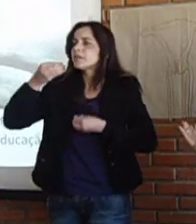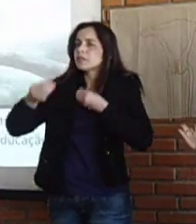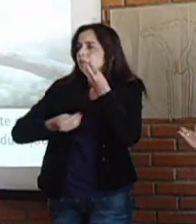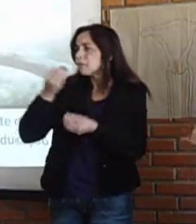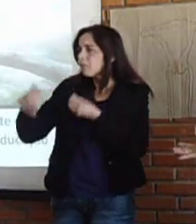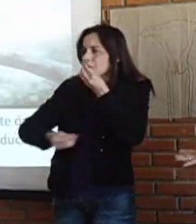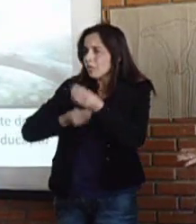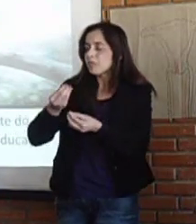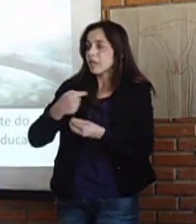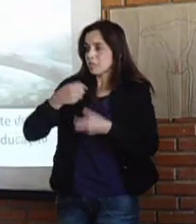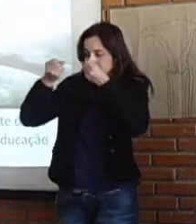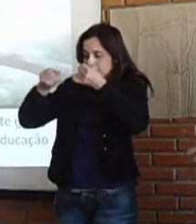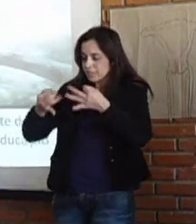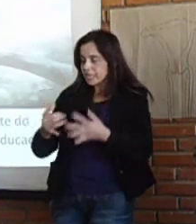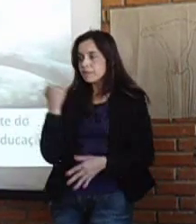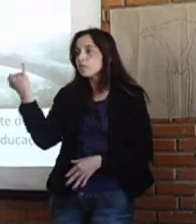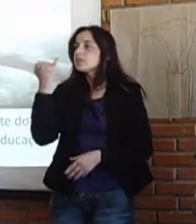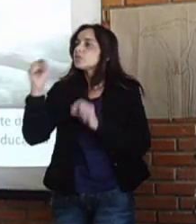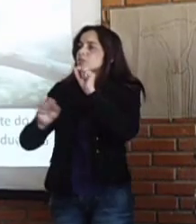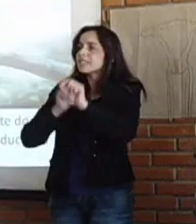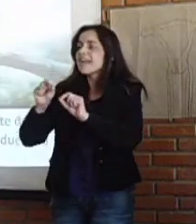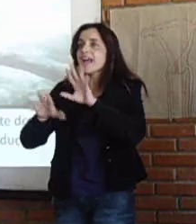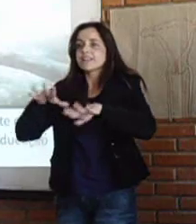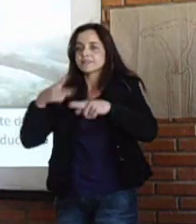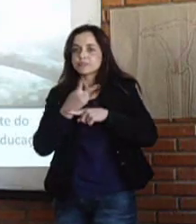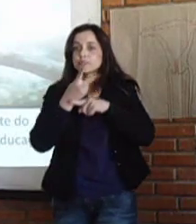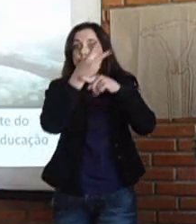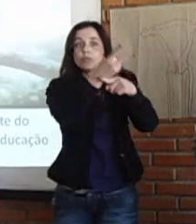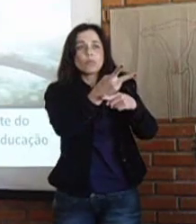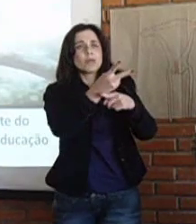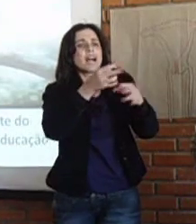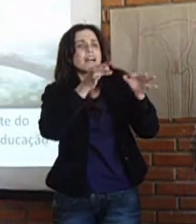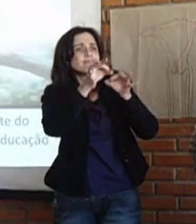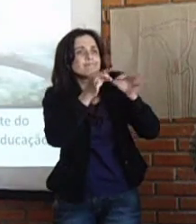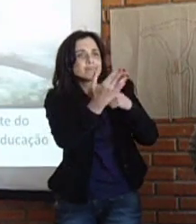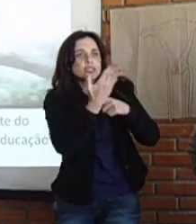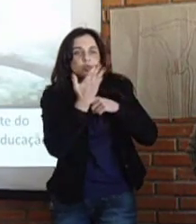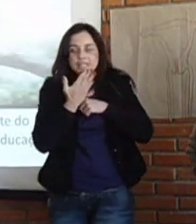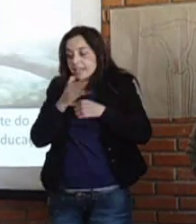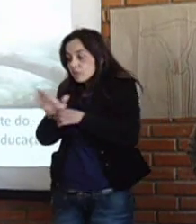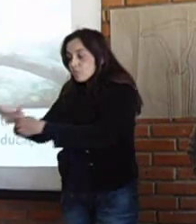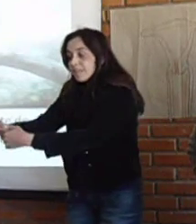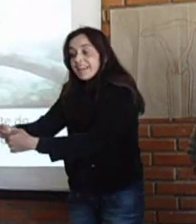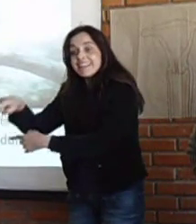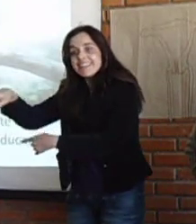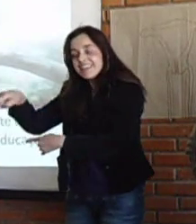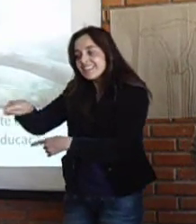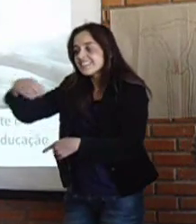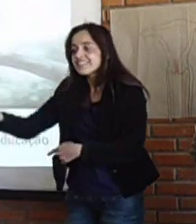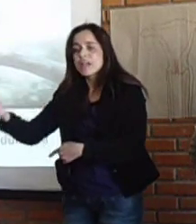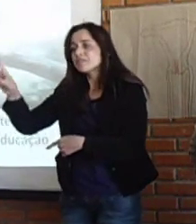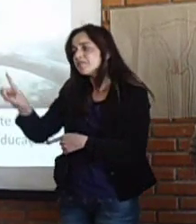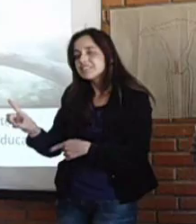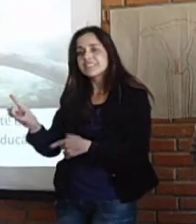que a Milena falou que é muito interessante, que às vezes a gente vai buscar recursos para ajudar um aluno com necessidade especial. E aí, a gente utilizando